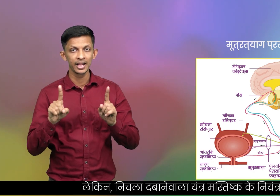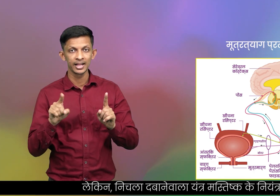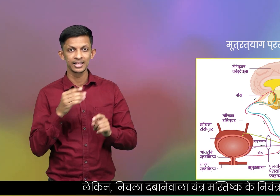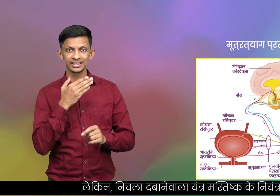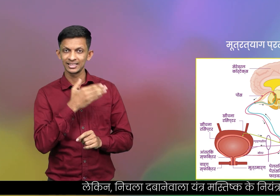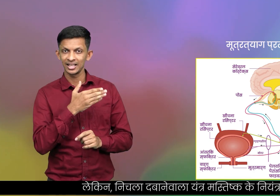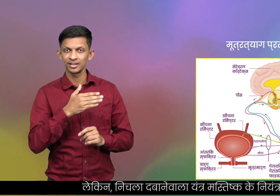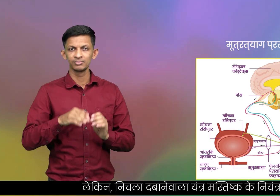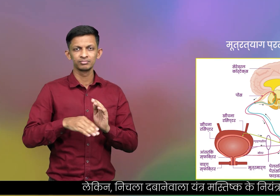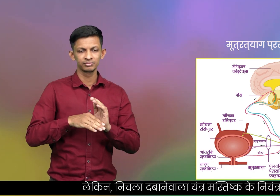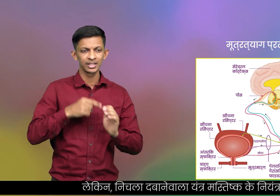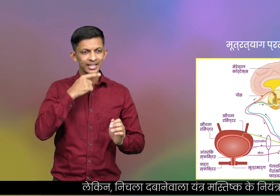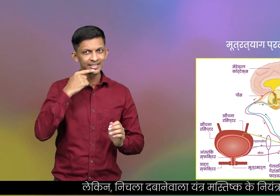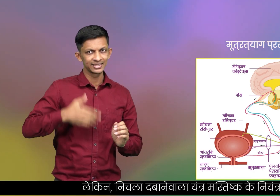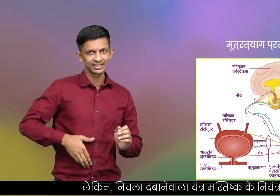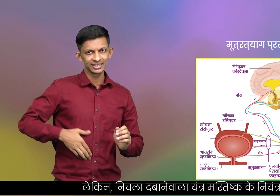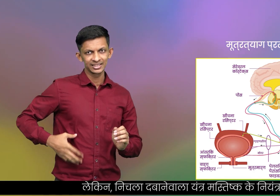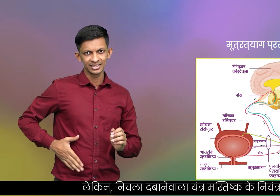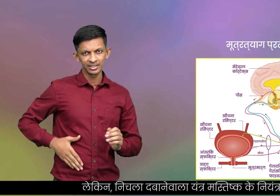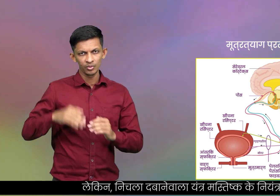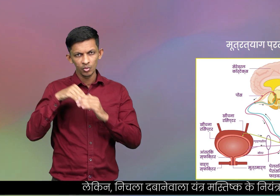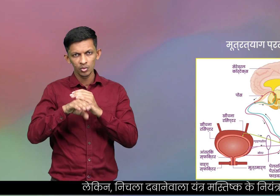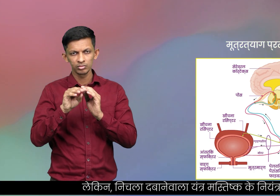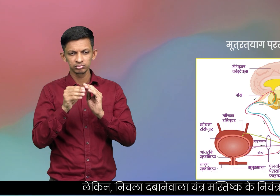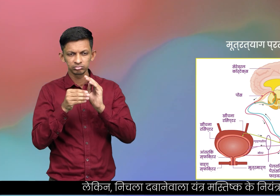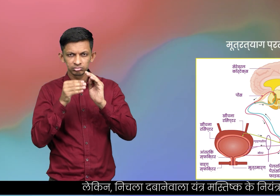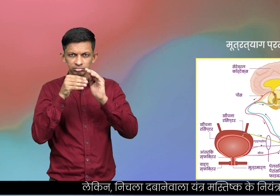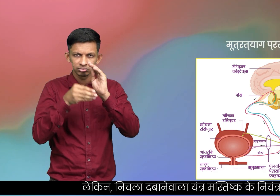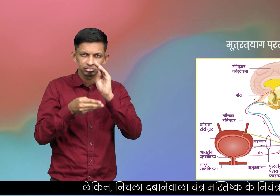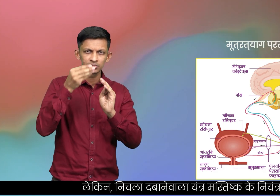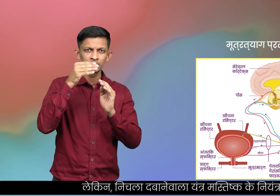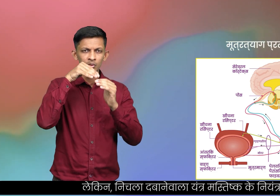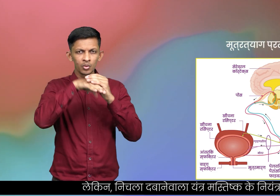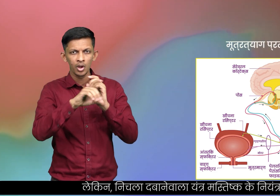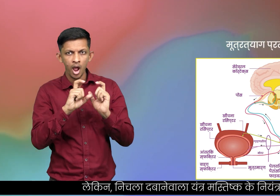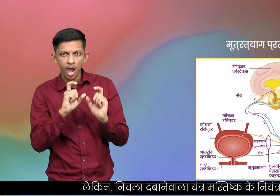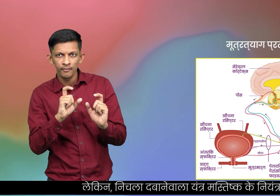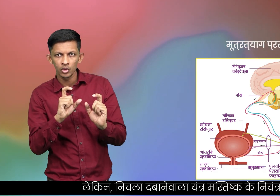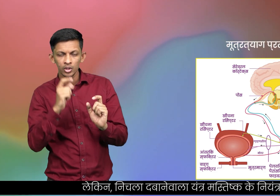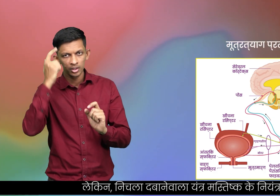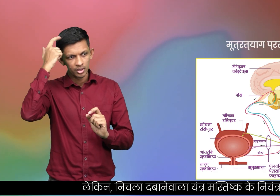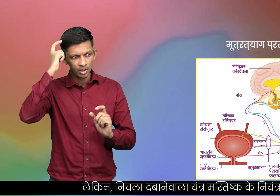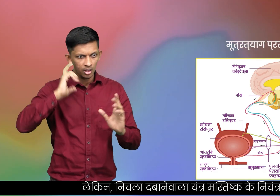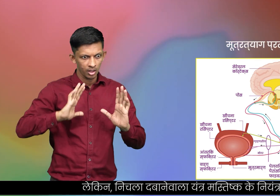लेकिन निचला दबाने वाला यंत्र मस्तिष्क के नियंत्रण में